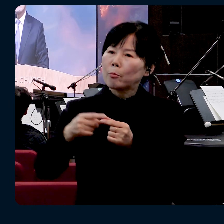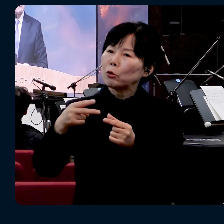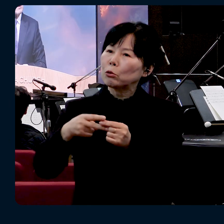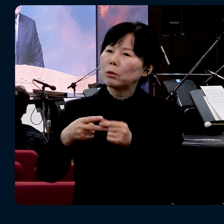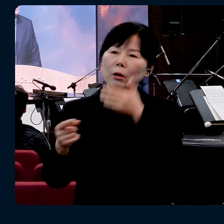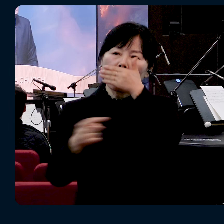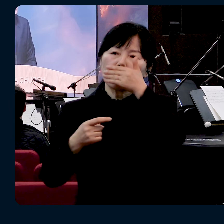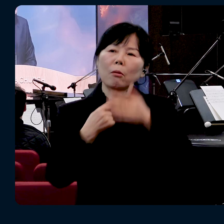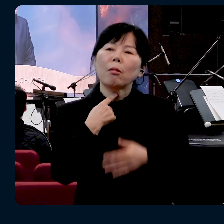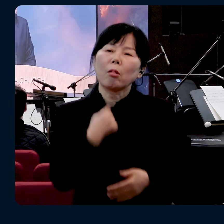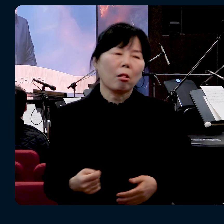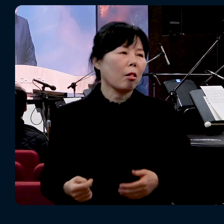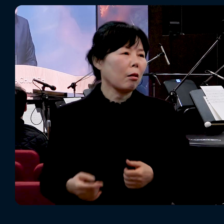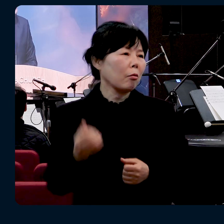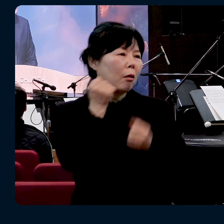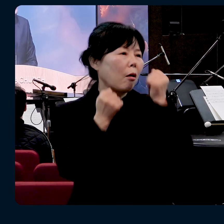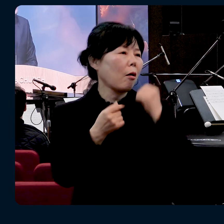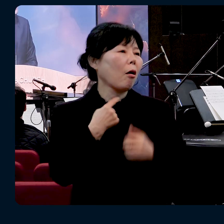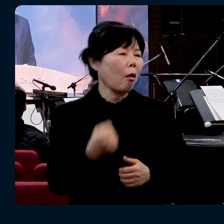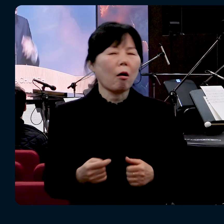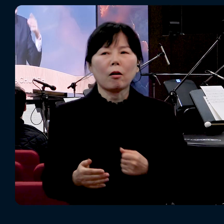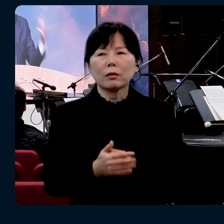자기도 한 두 번 강도 당했다고 그래요.